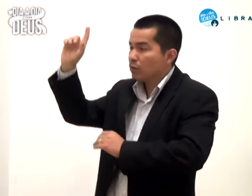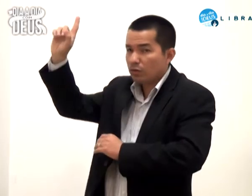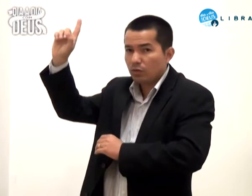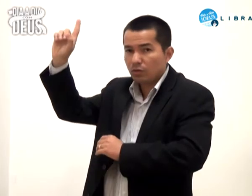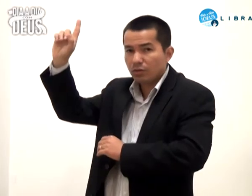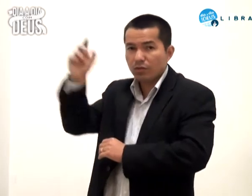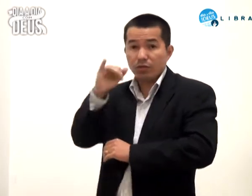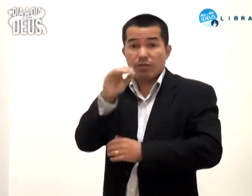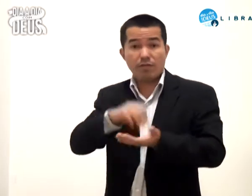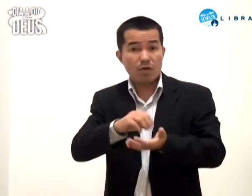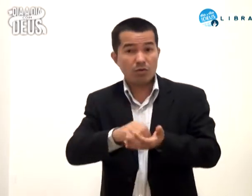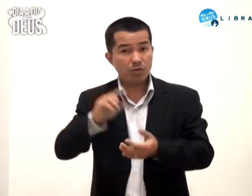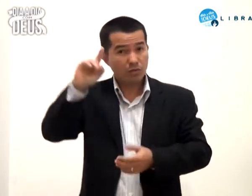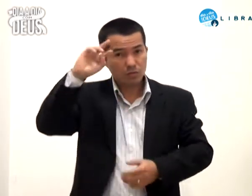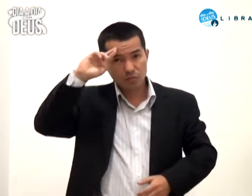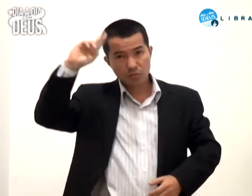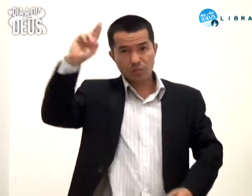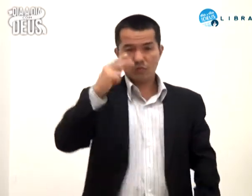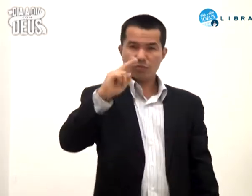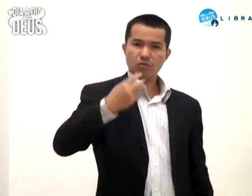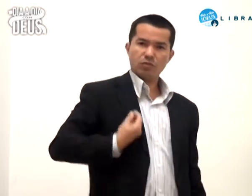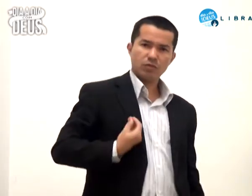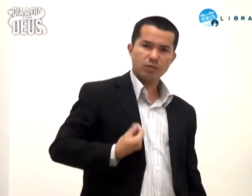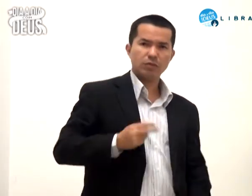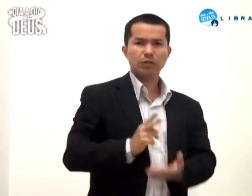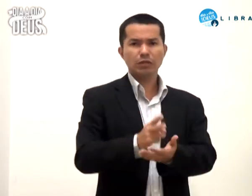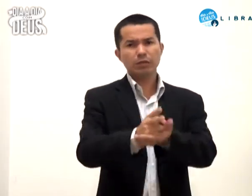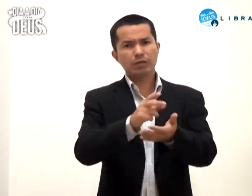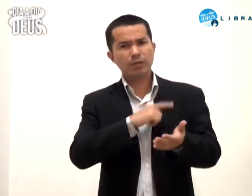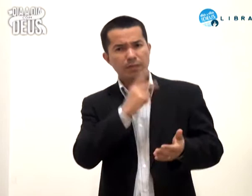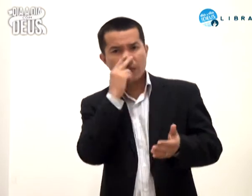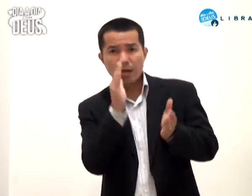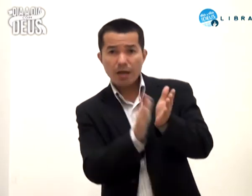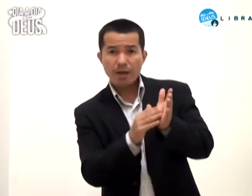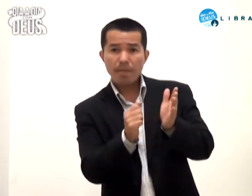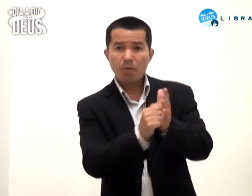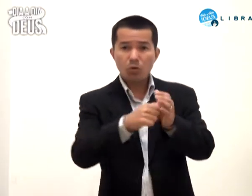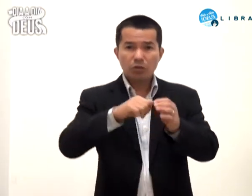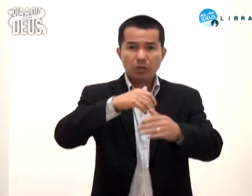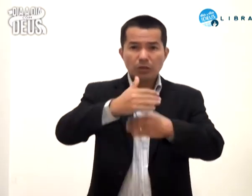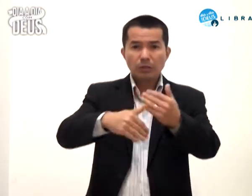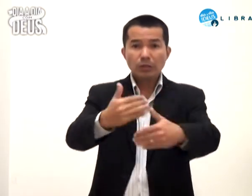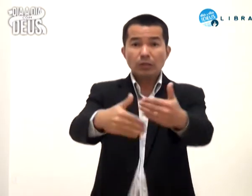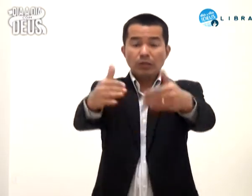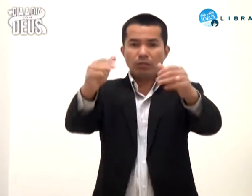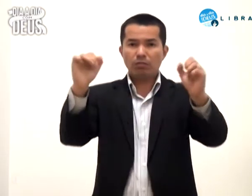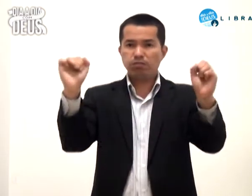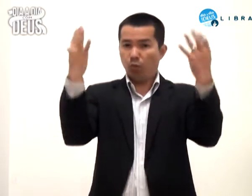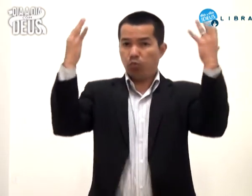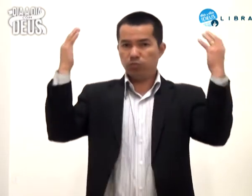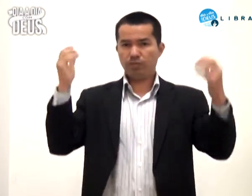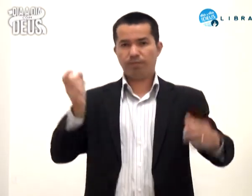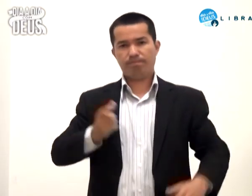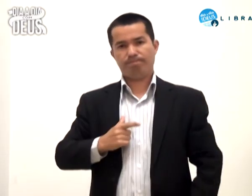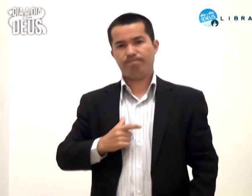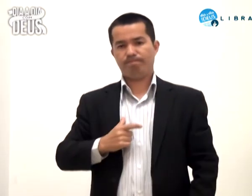for o Senhor da sua vida, sempre vai haver consequências na sua vida, em todas as áreas. Se Ele não for o Senhor do